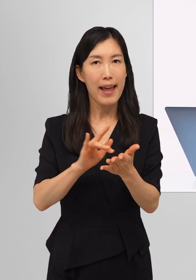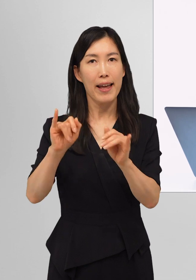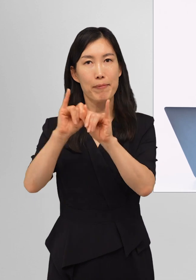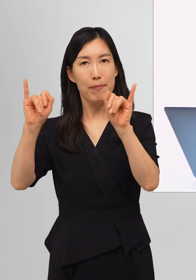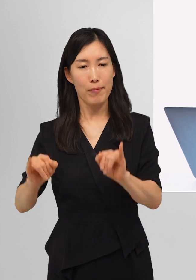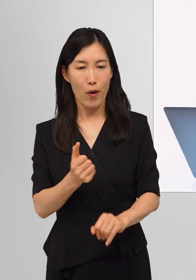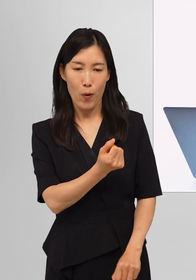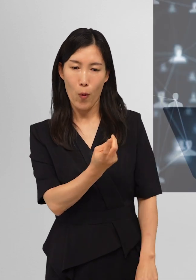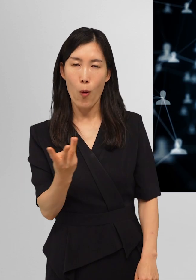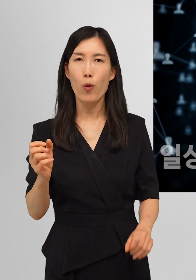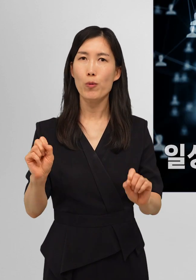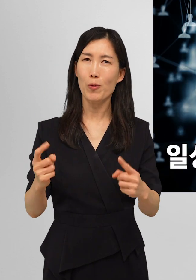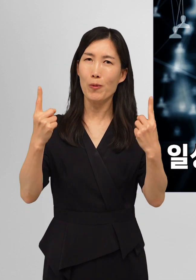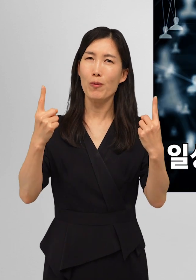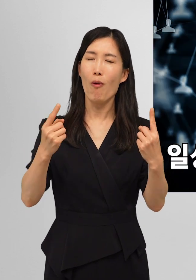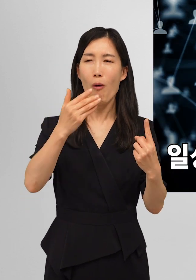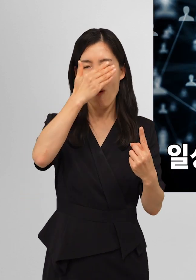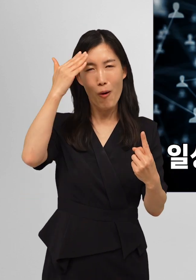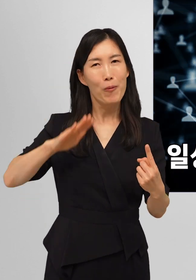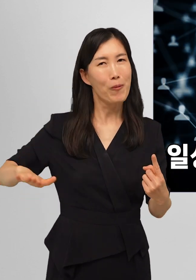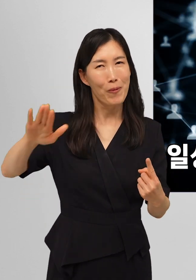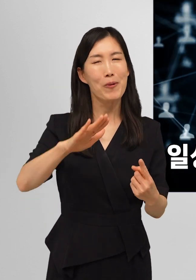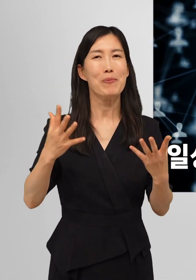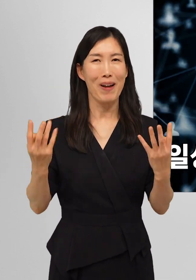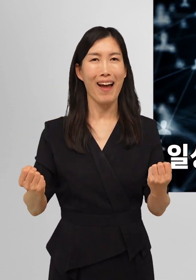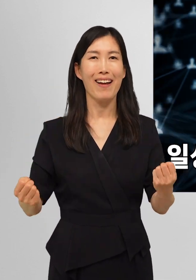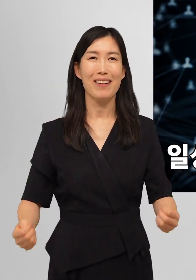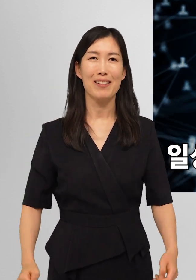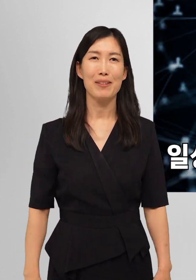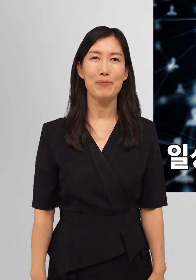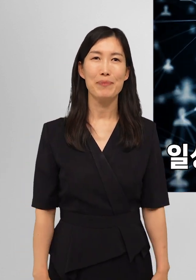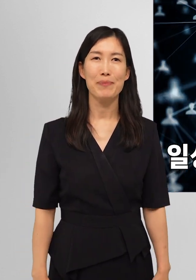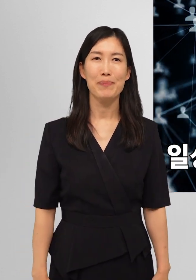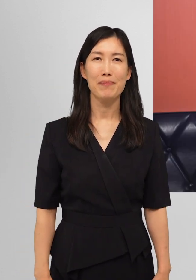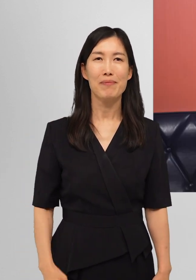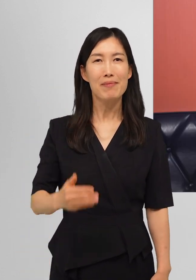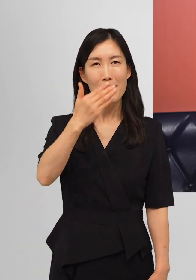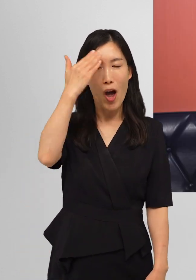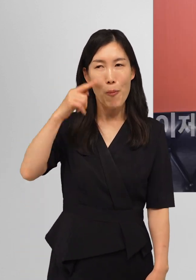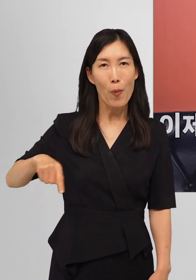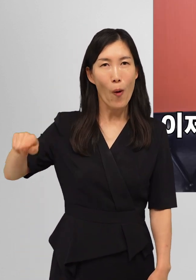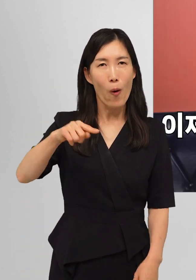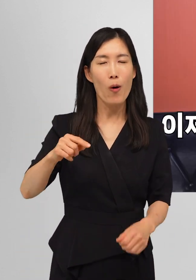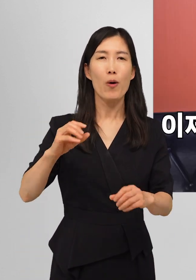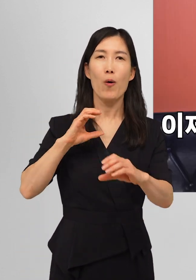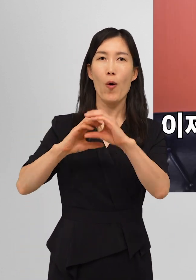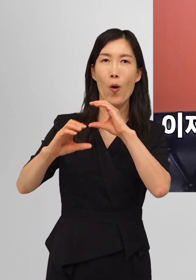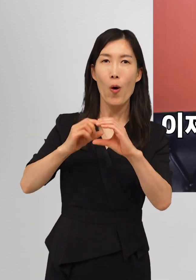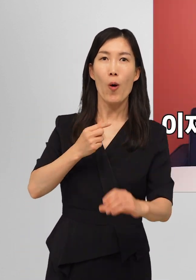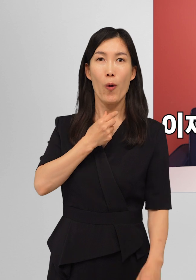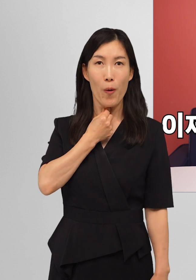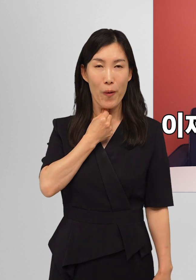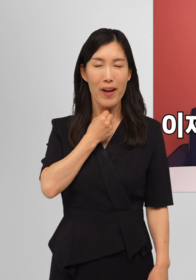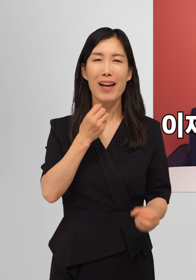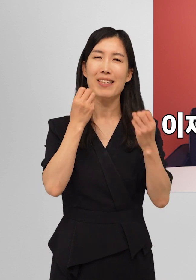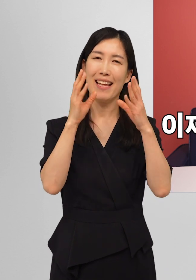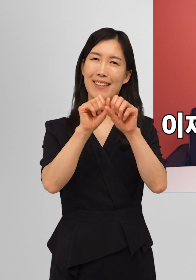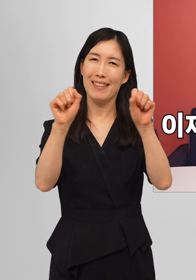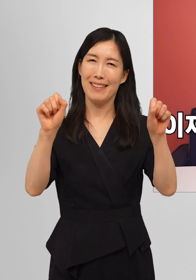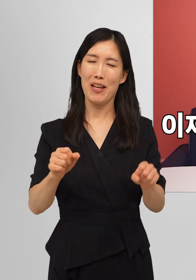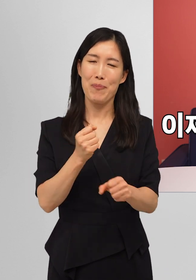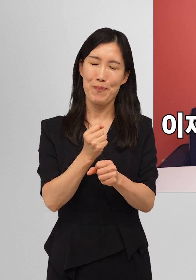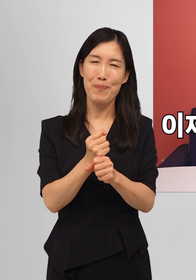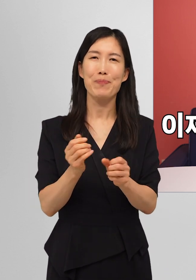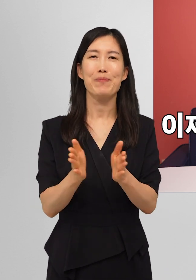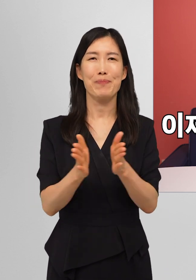한꺼번에 사용하는 이런 다방향 상호작용이 일상화되고 있거든요. 이제는 이런 플랫폼이 교육 현장에도 더 가까이 들어와야